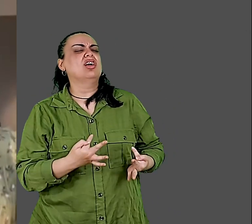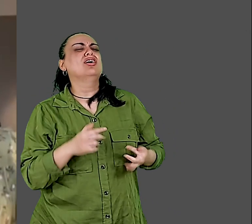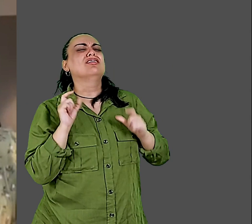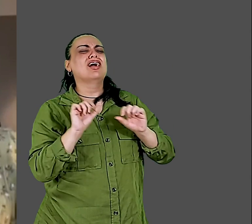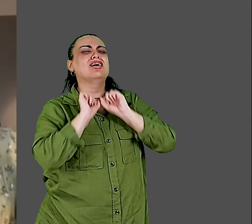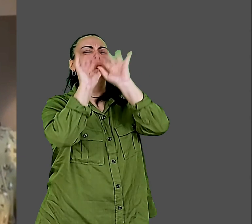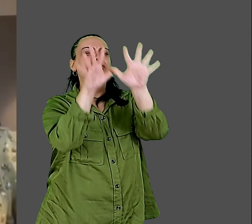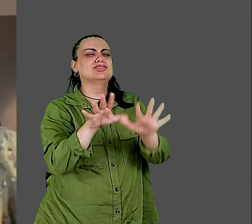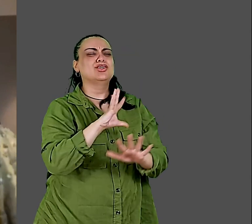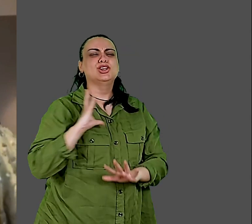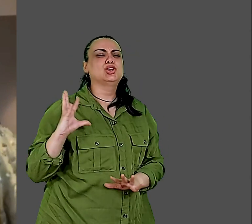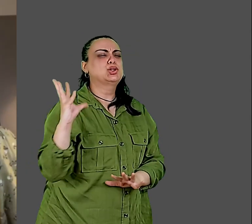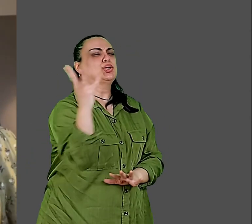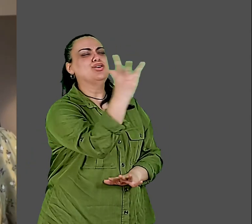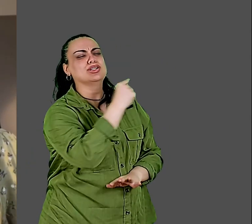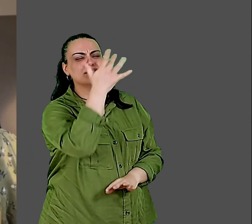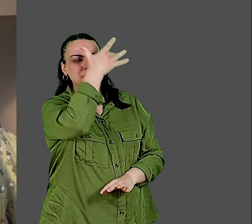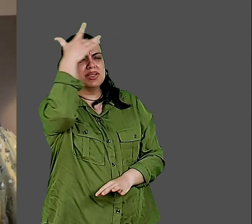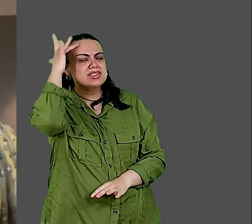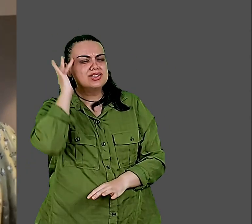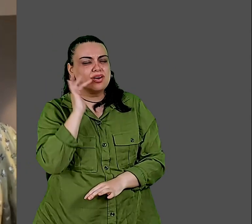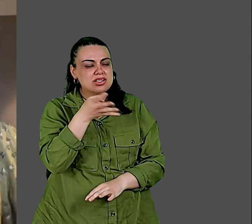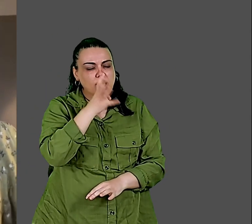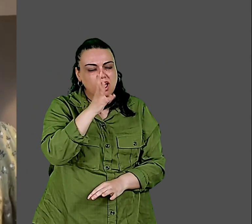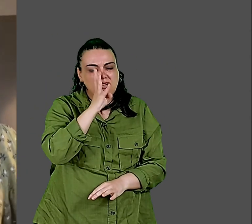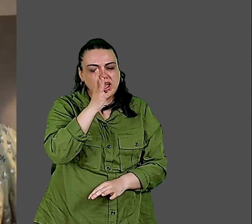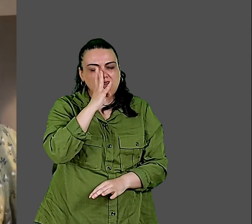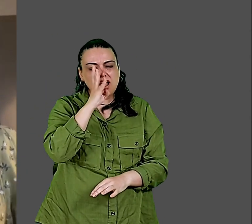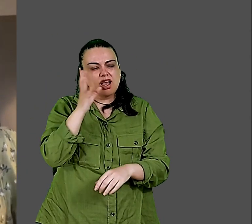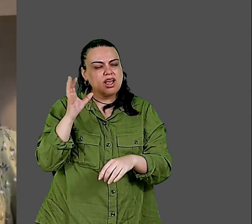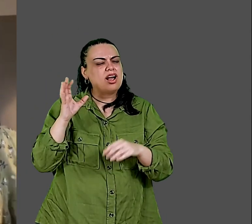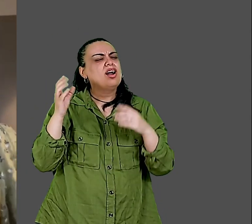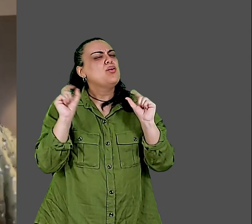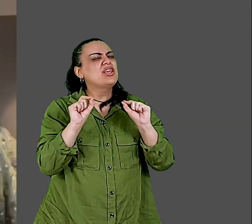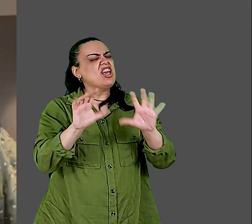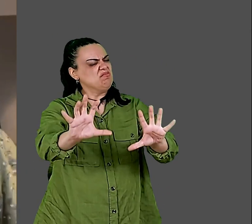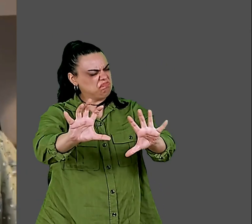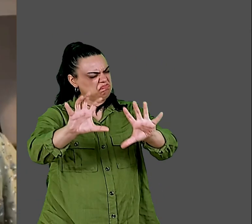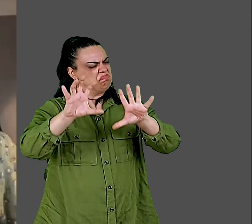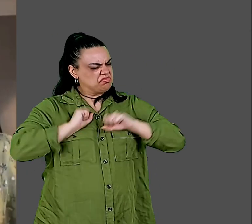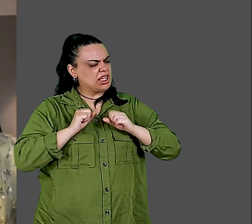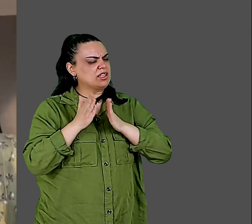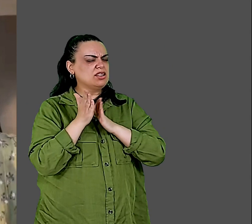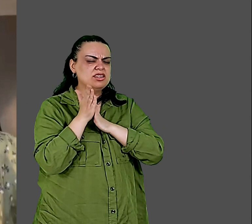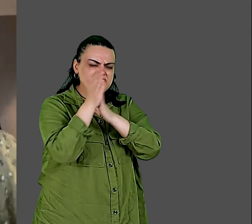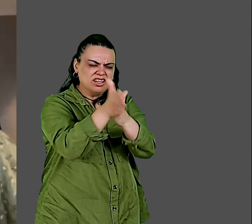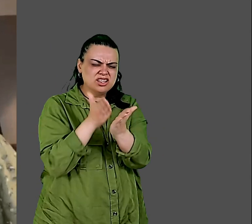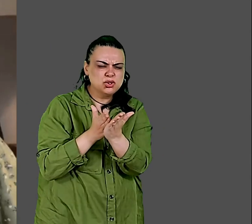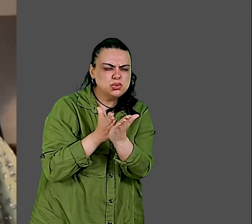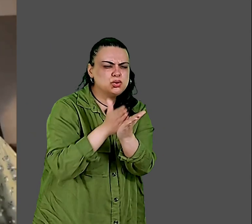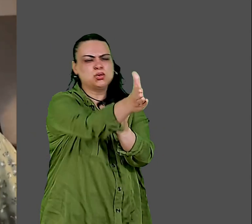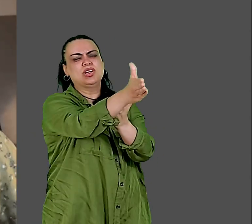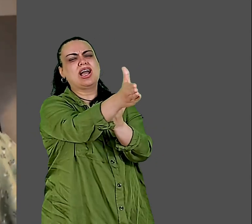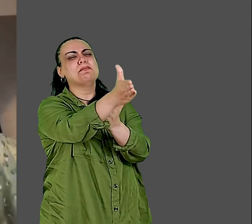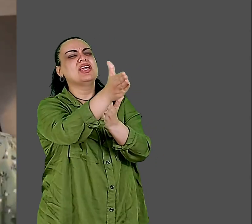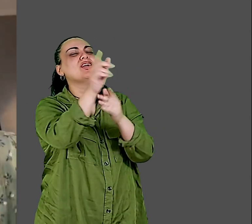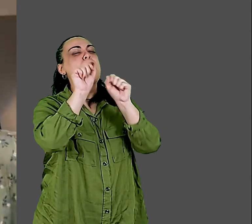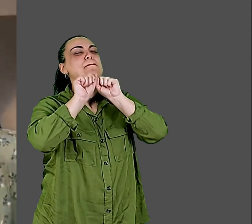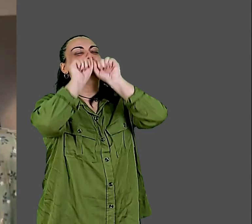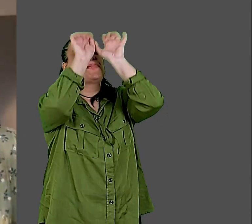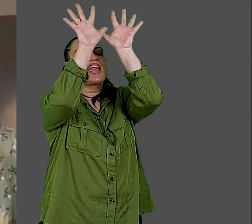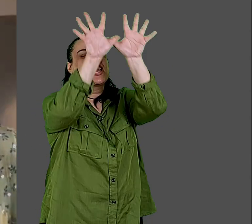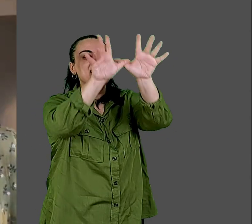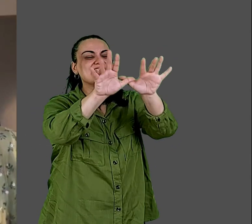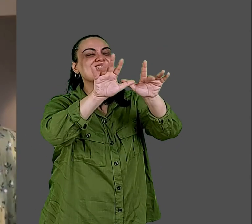aqueles que ouvirem e forem ministrados por essa diretriz, por esse maná de hoje, antes de derreter, que